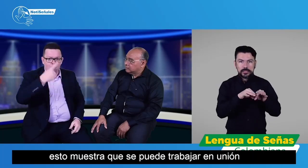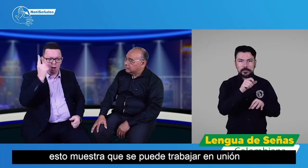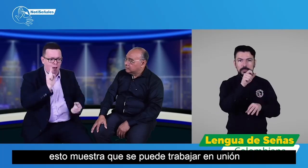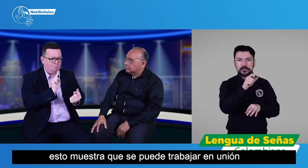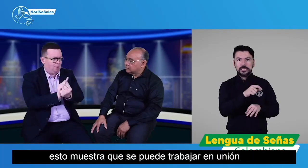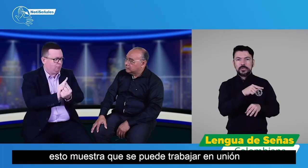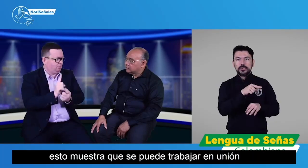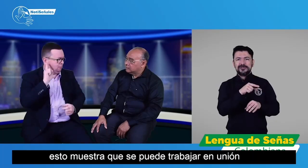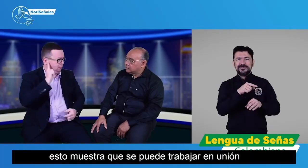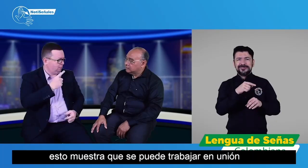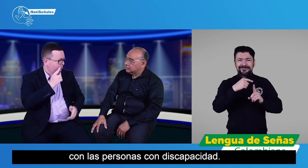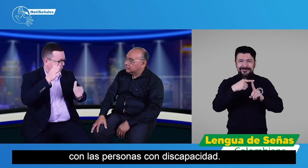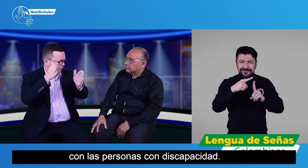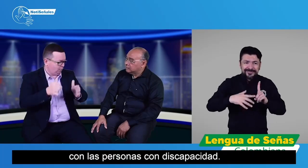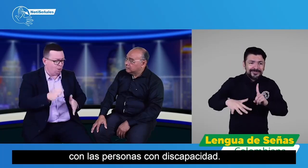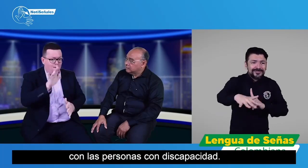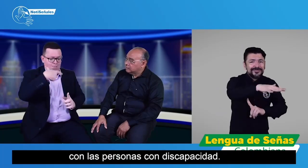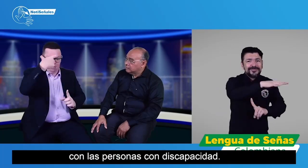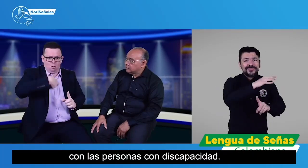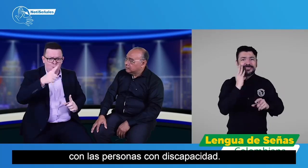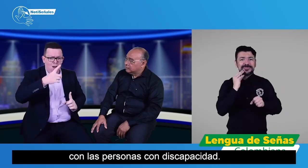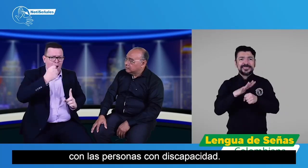en unión con las personas con discapacidad.